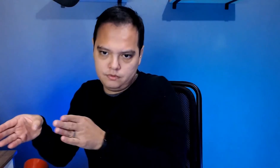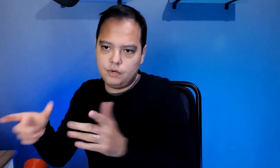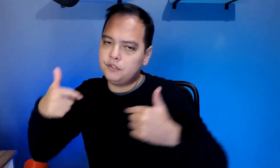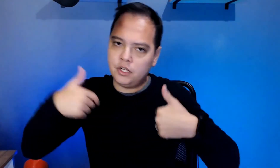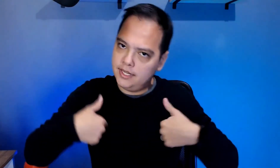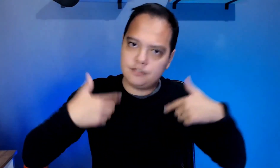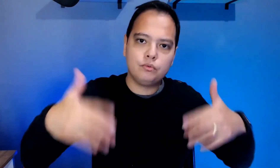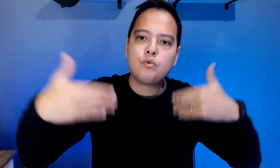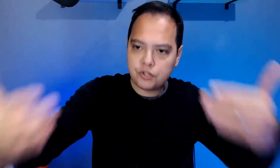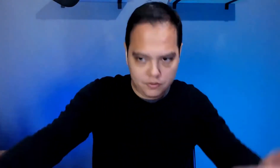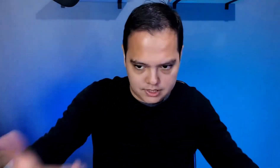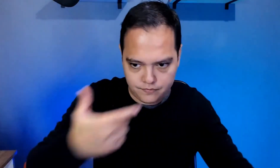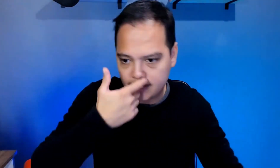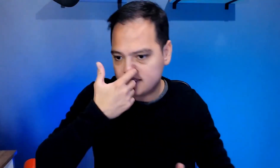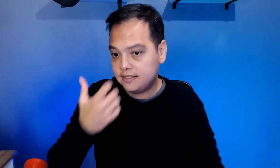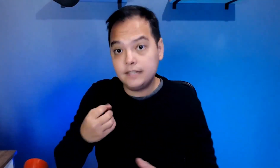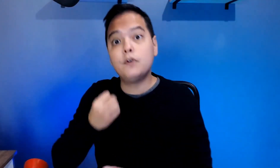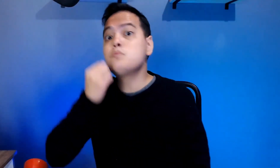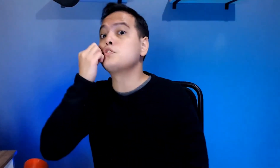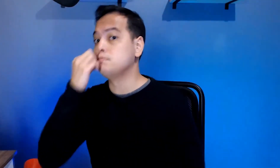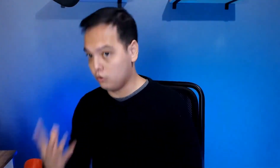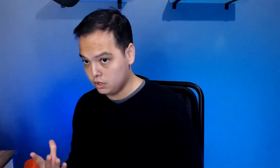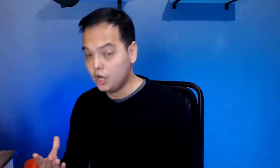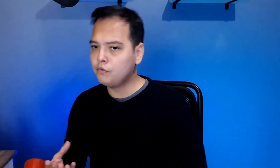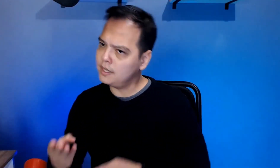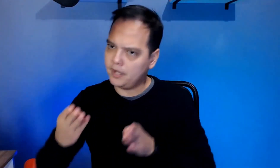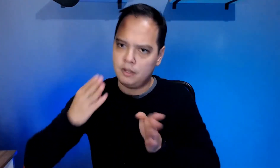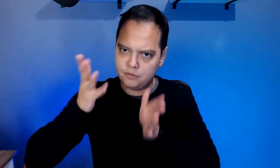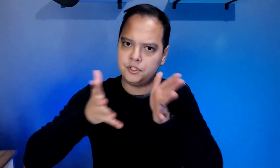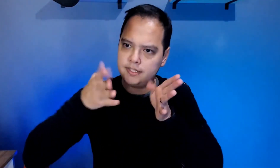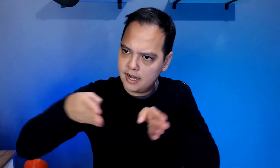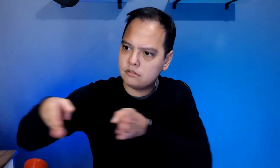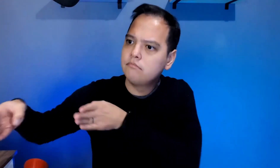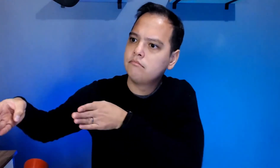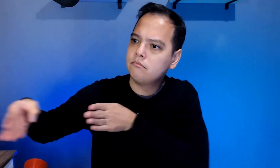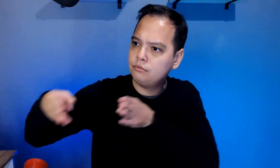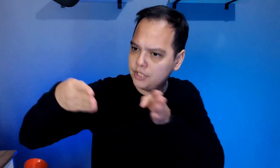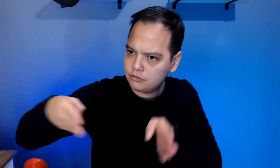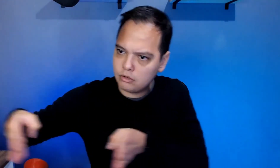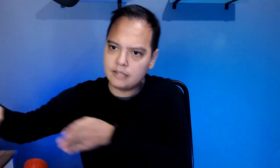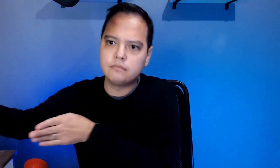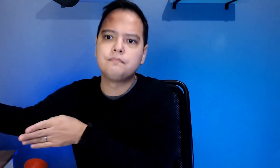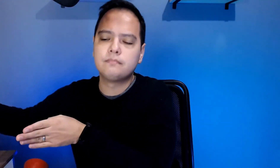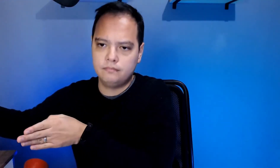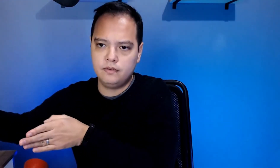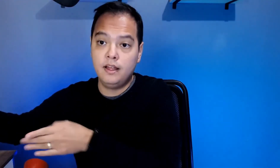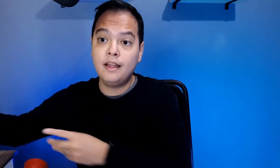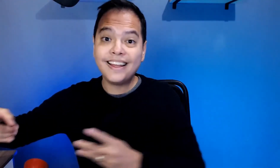só desse, do curso que você fez, se foi um curso bom, você aprendeu Libras do jeito certo, do jeito estruturado. E às vezes você